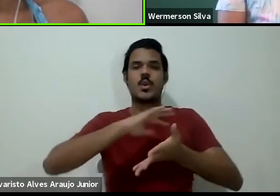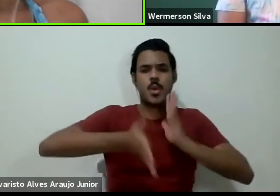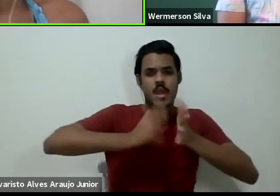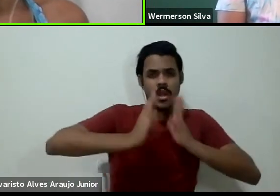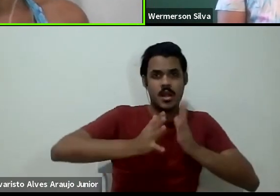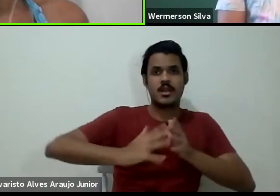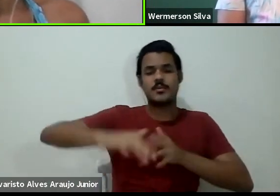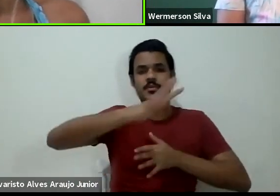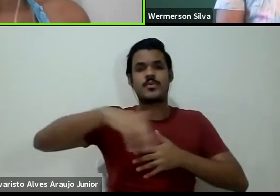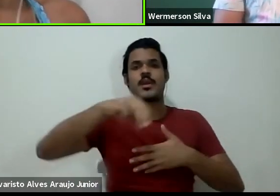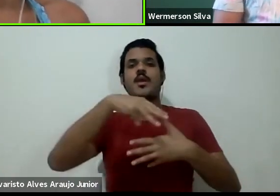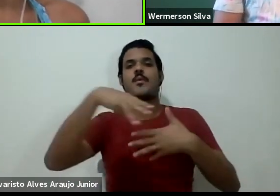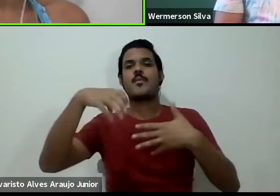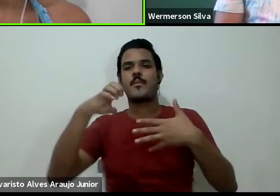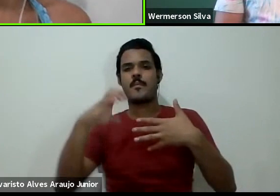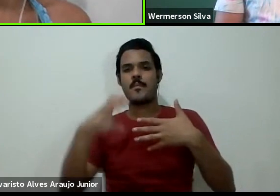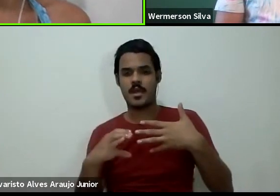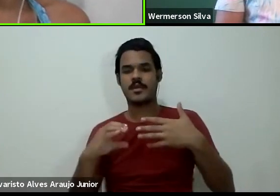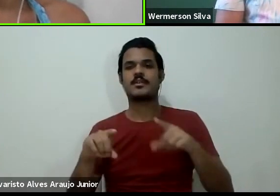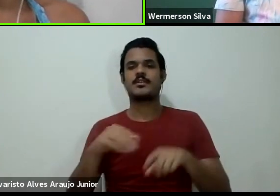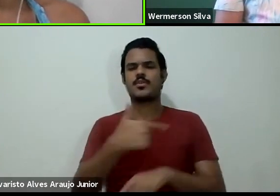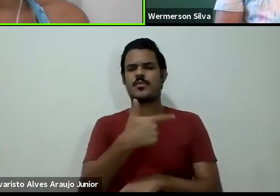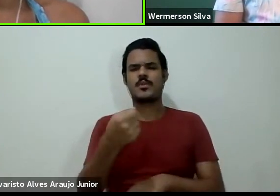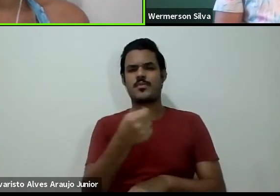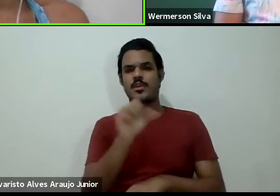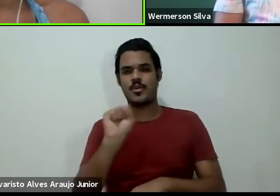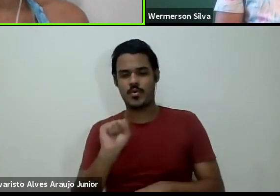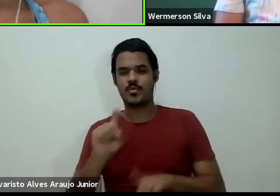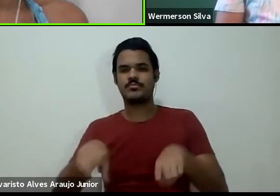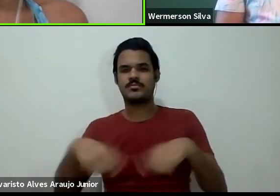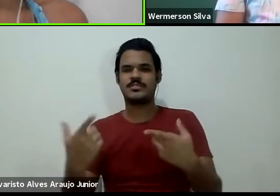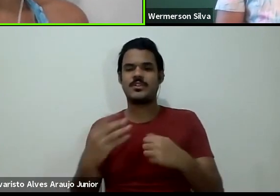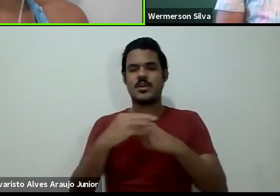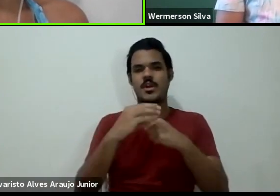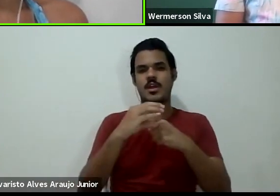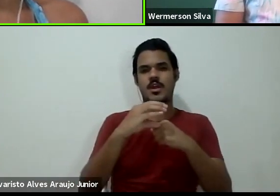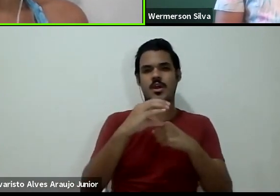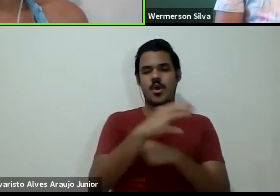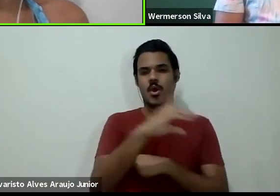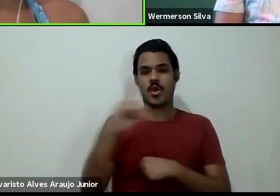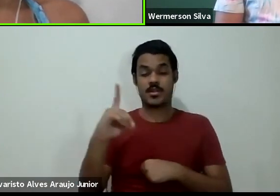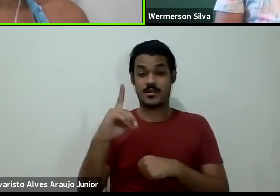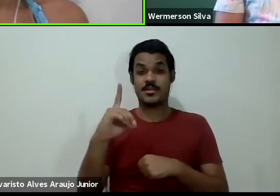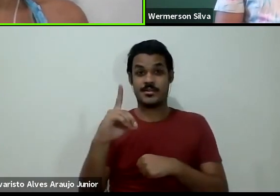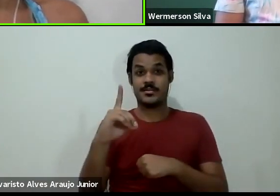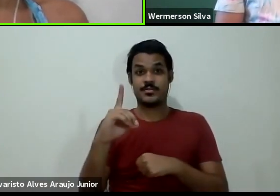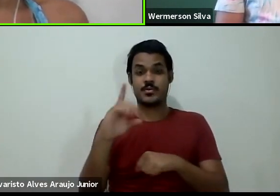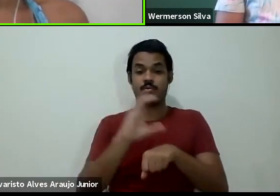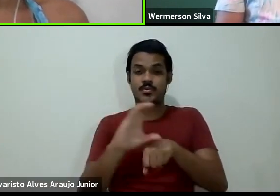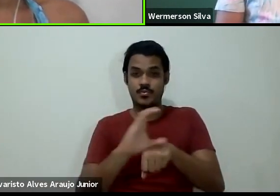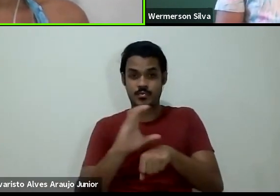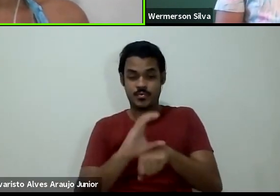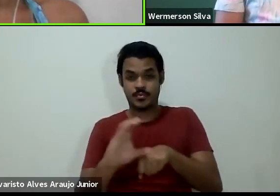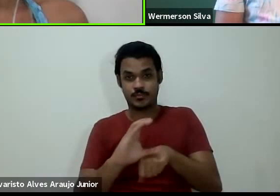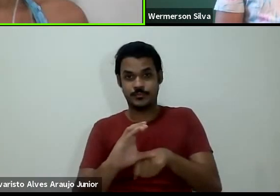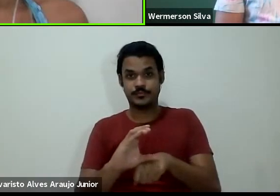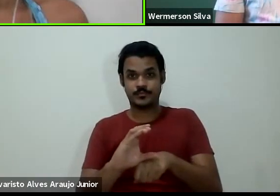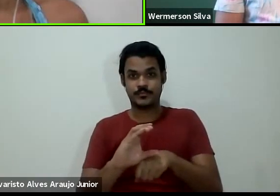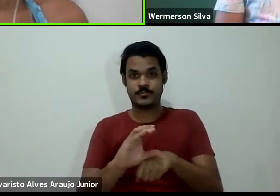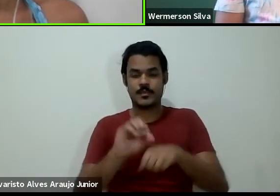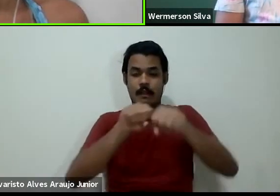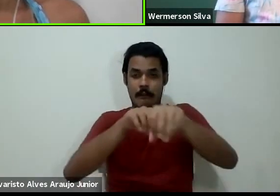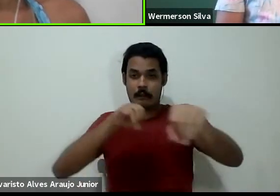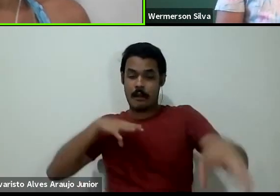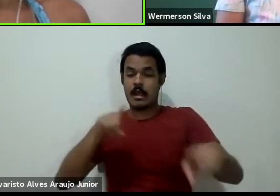MEC 2008. Coordenador do curso em licenciatura de Pedagogia EAD da Universidade Estadual do Sudoeste